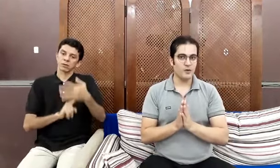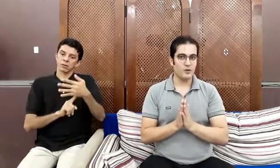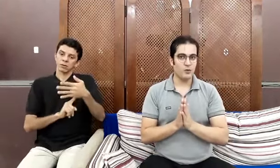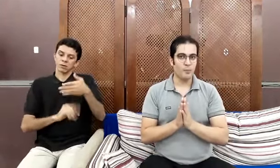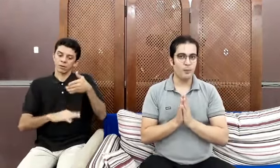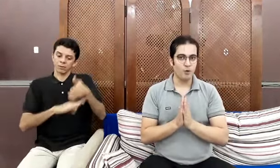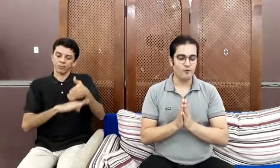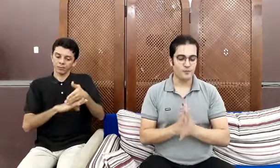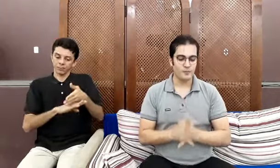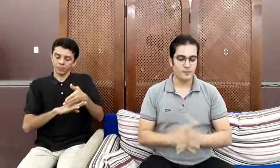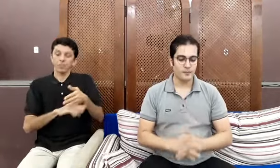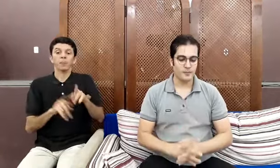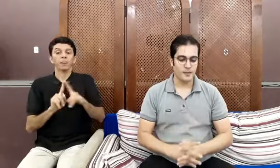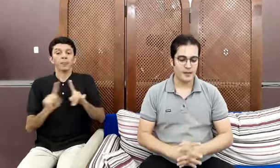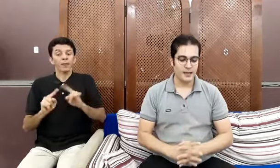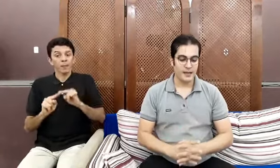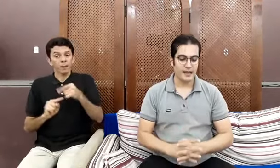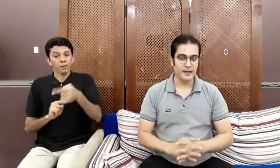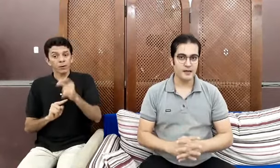que o povo